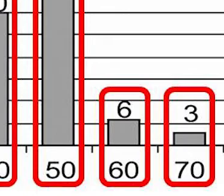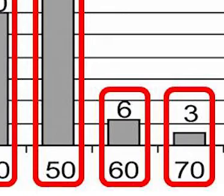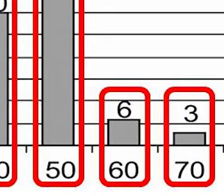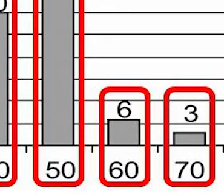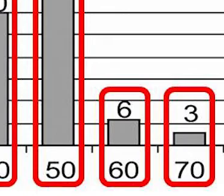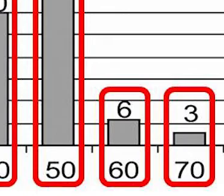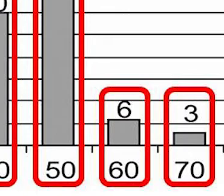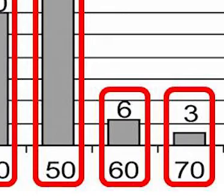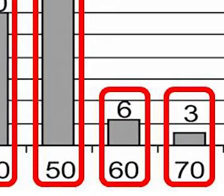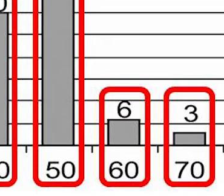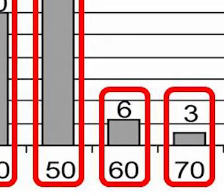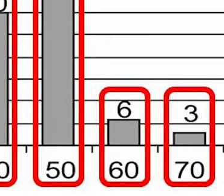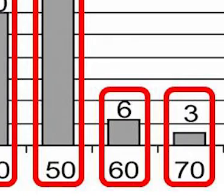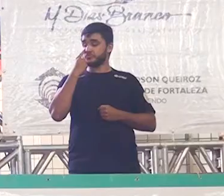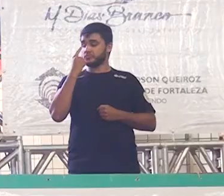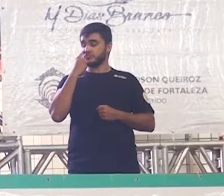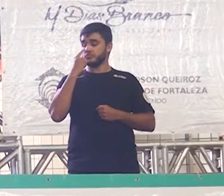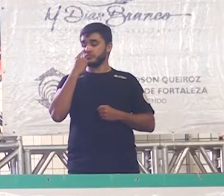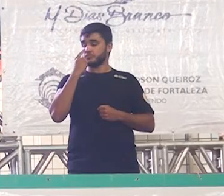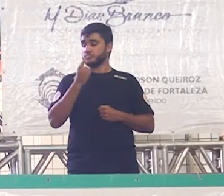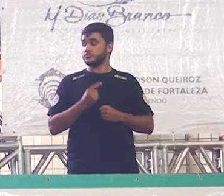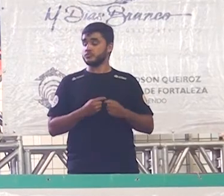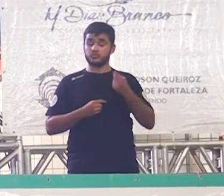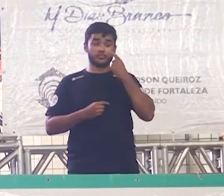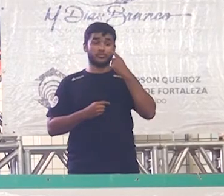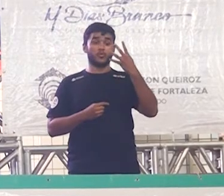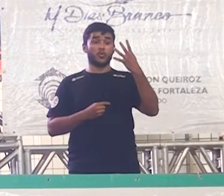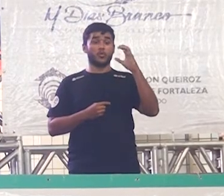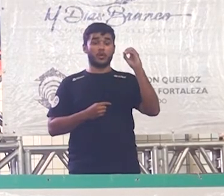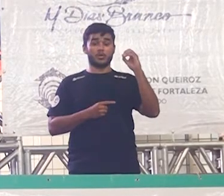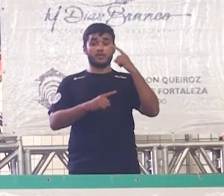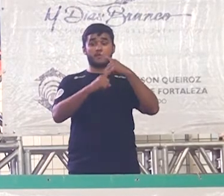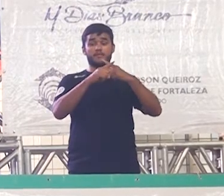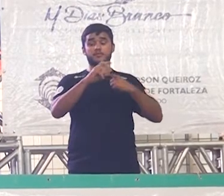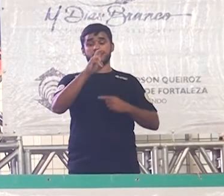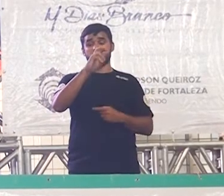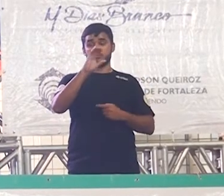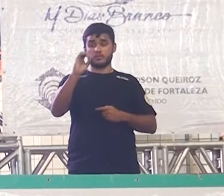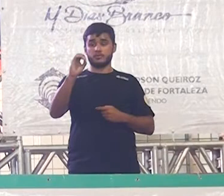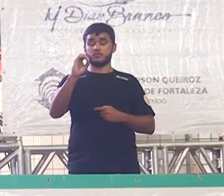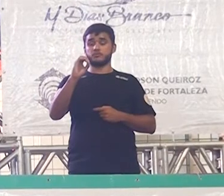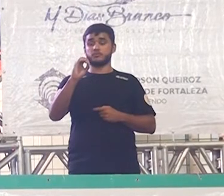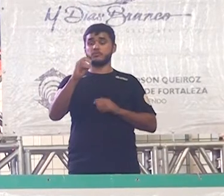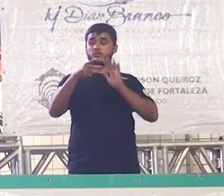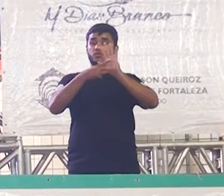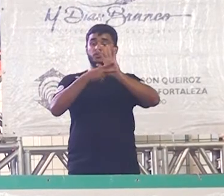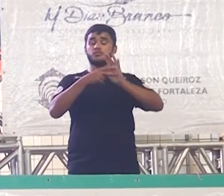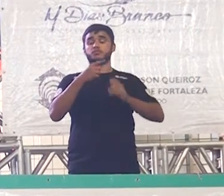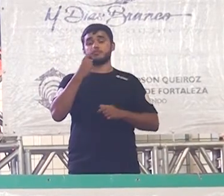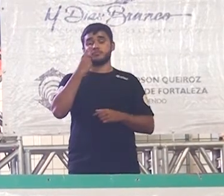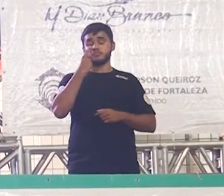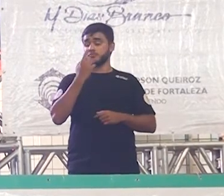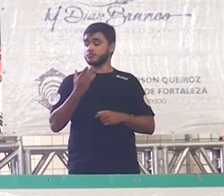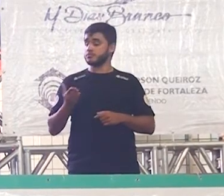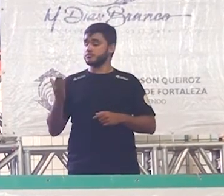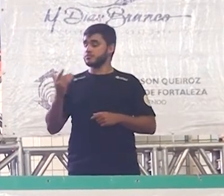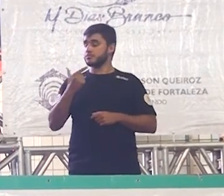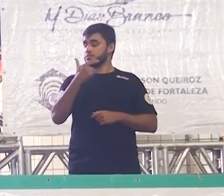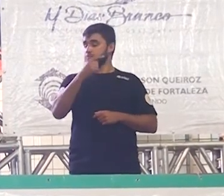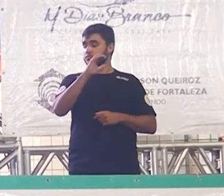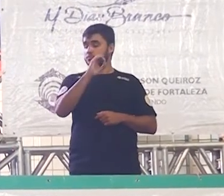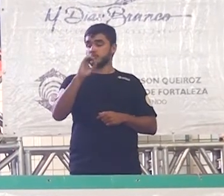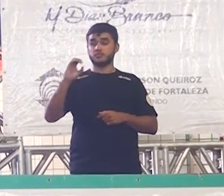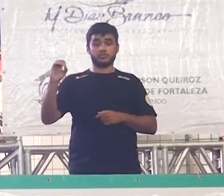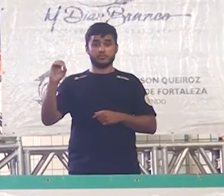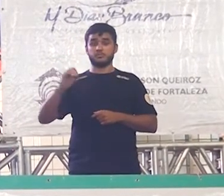20, mais os 2 zeros. Então, quando a gente tiver 40 veículos a 50 por hora, 4 vezes 5, 20, mais os